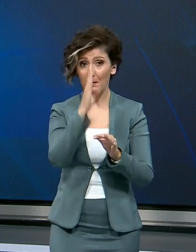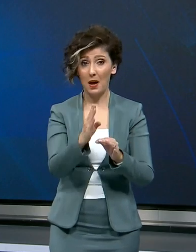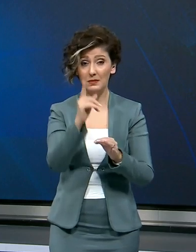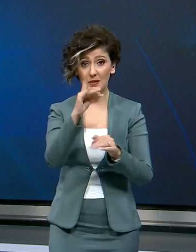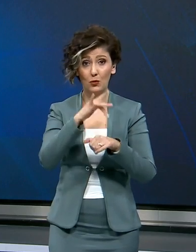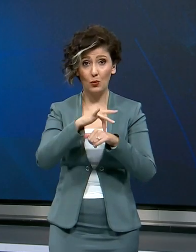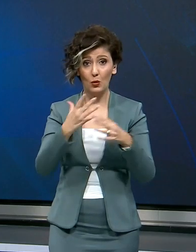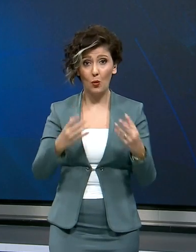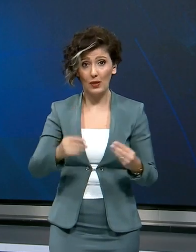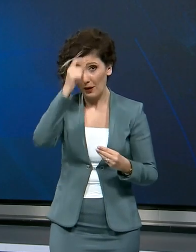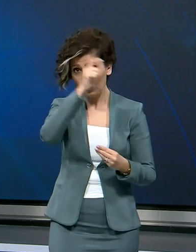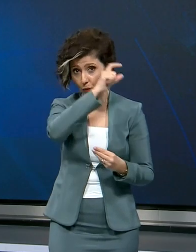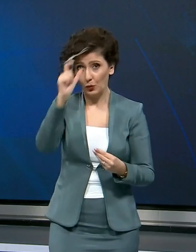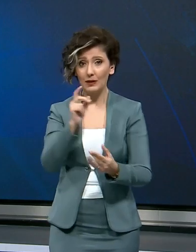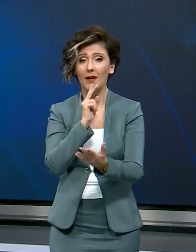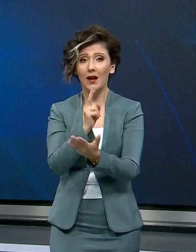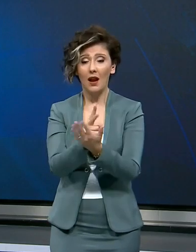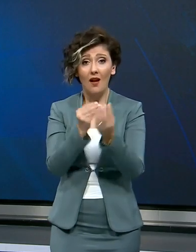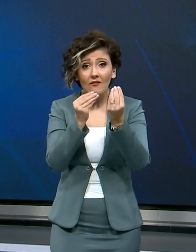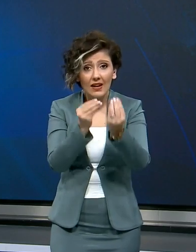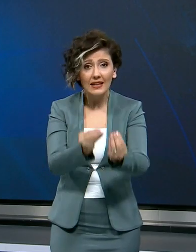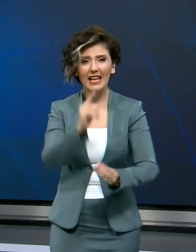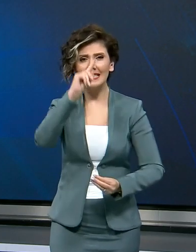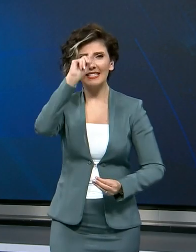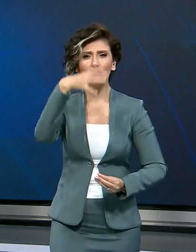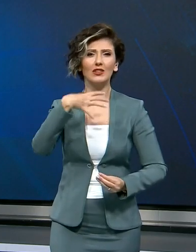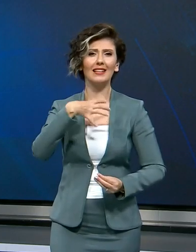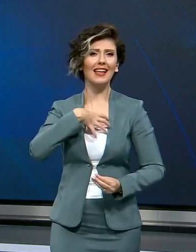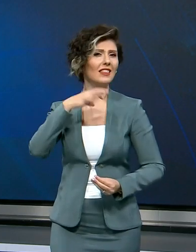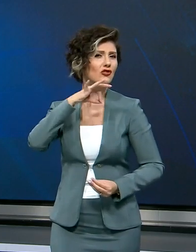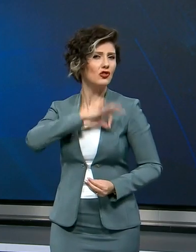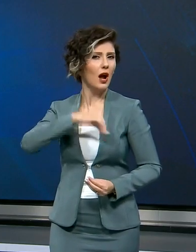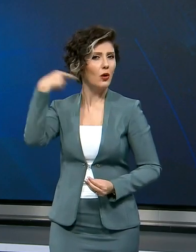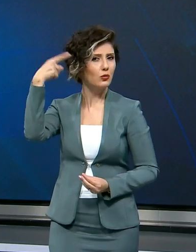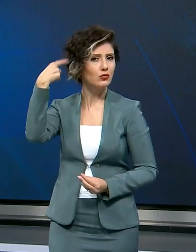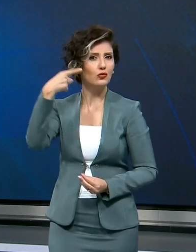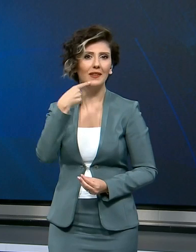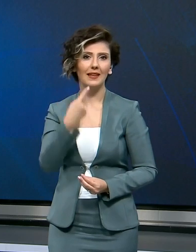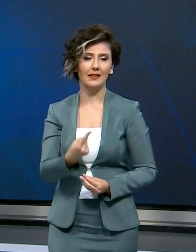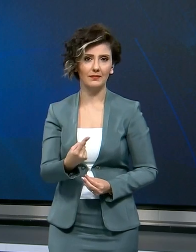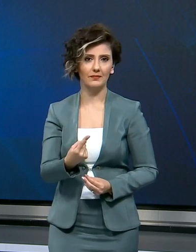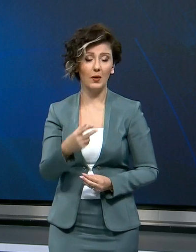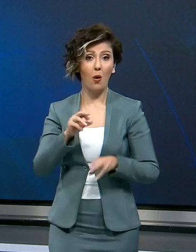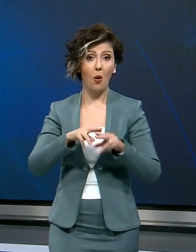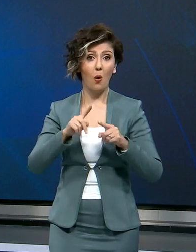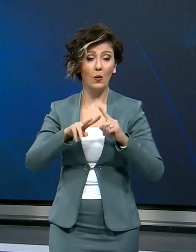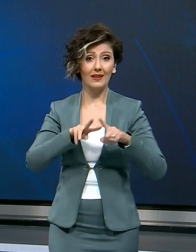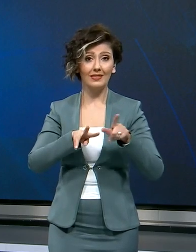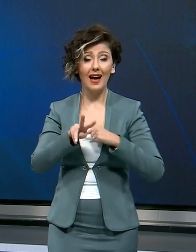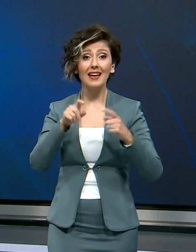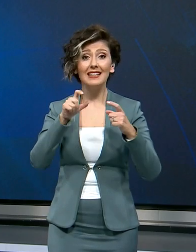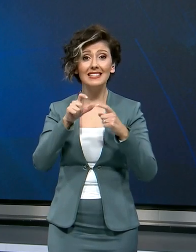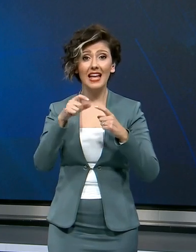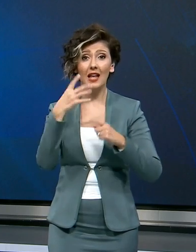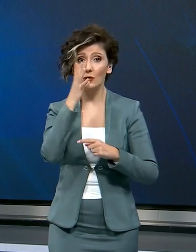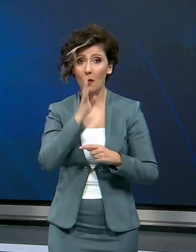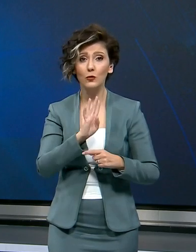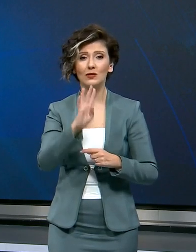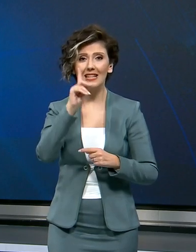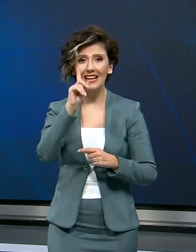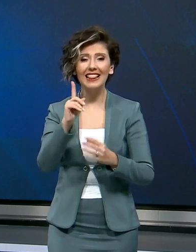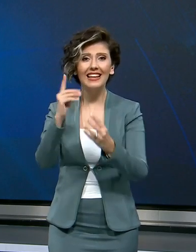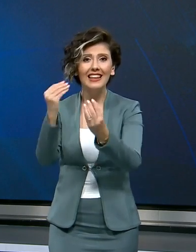Bağımsız bir ülke olarak Türkiye kararını verirken sadece kendi çıkarlarını düşünür dedi. Oktay, S-400'lerin